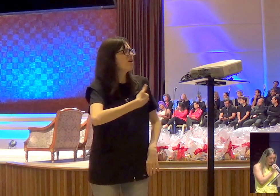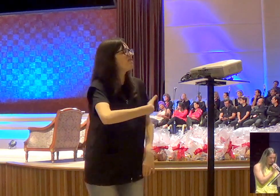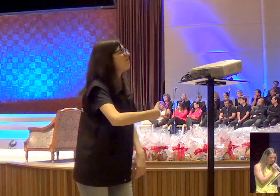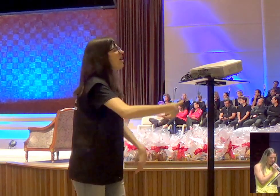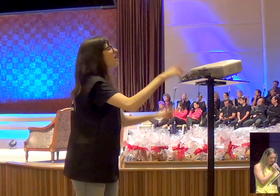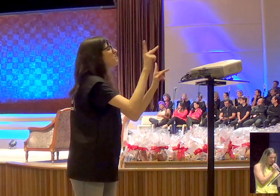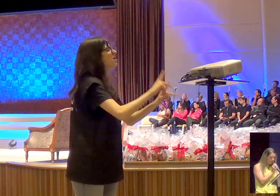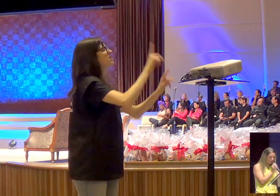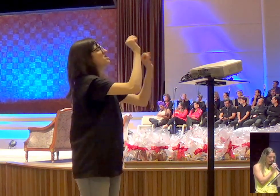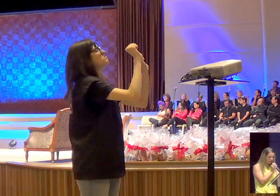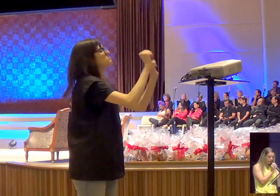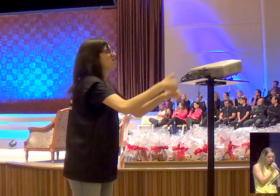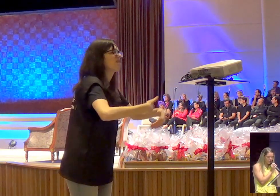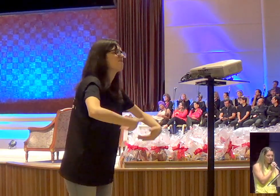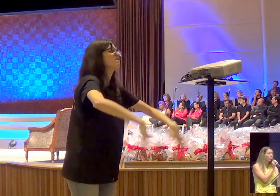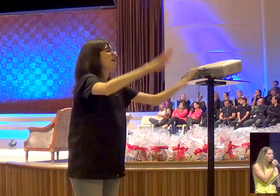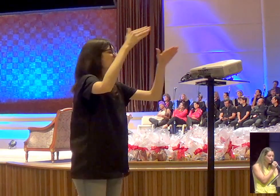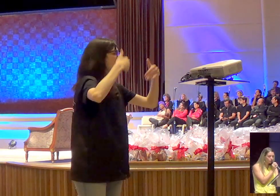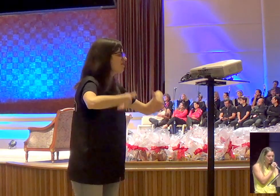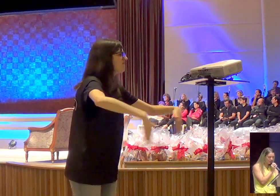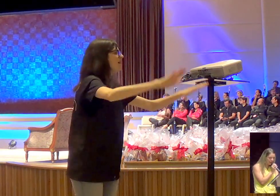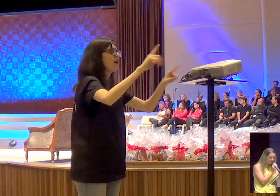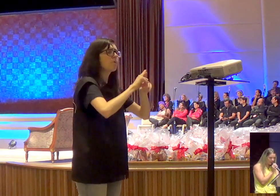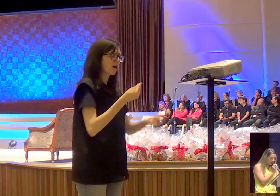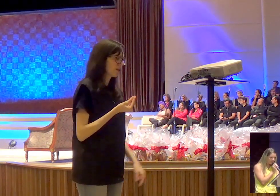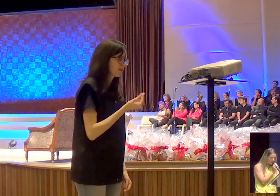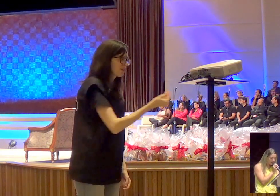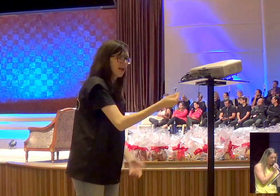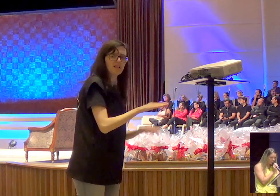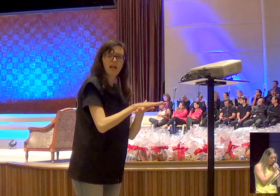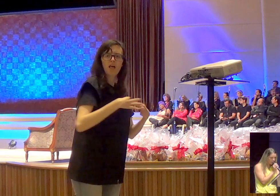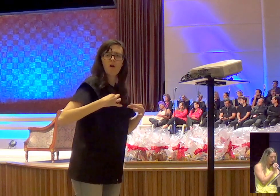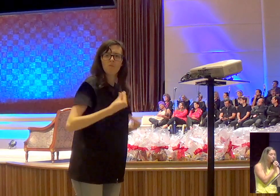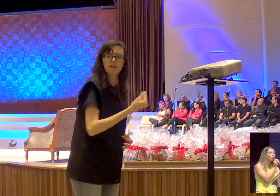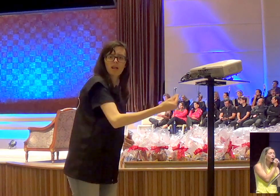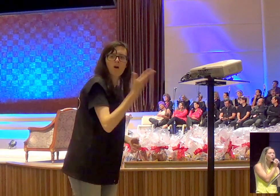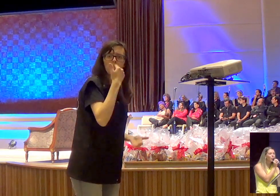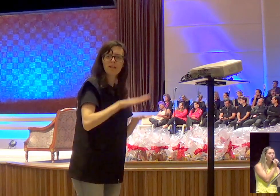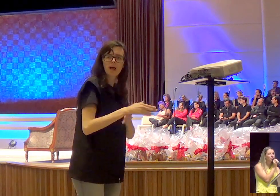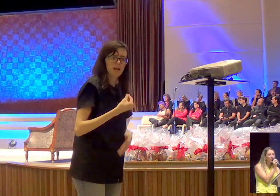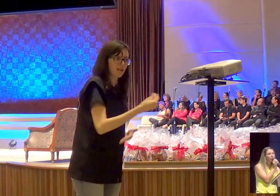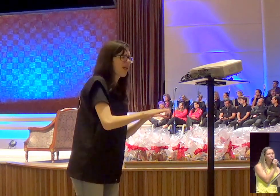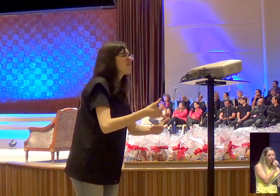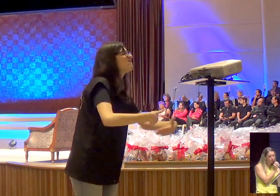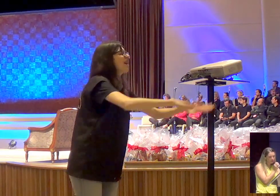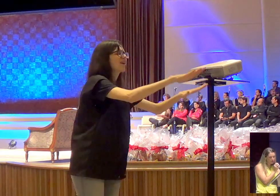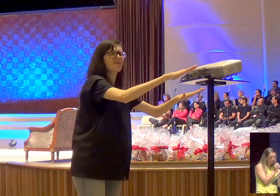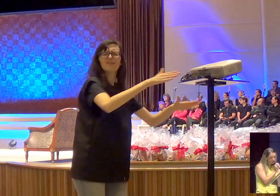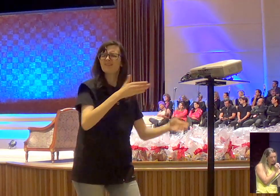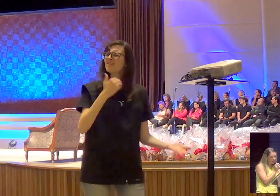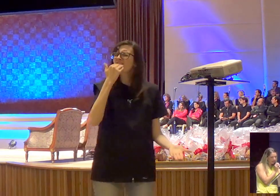paz, aquecei-vos e fartai-vos, sem contudo lhes dar o necessário para o corpo, qual é o proveito